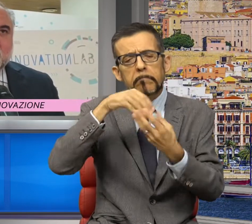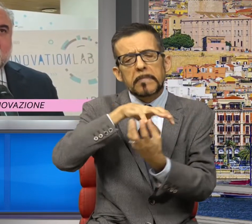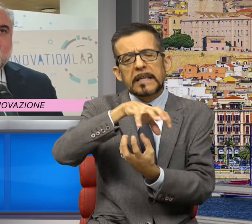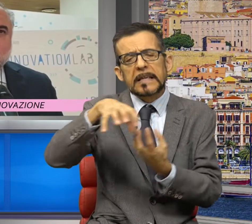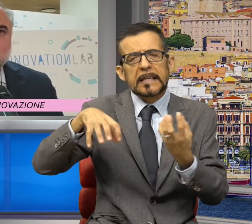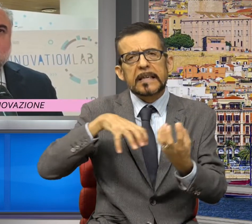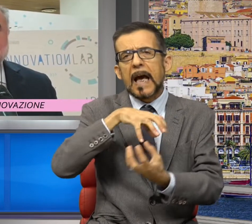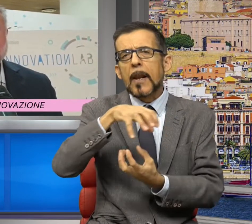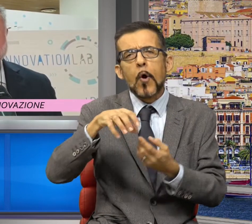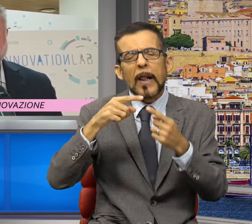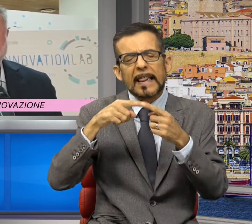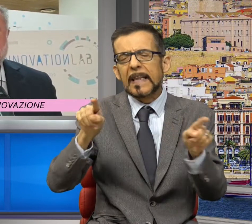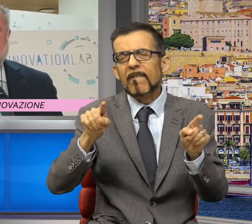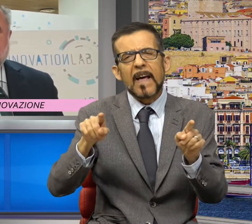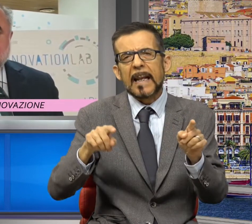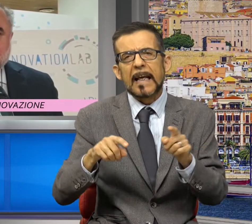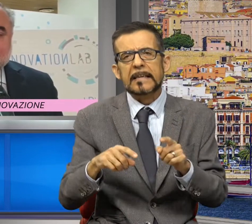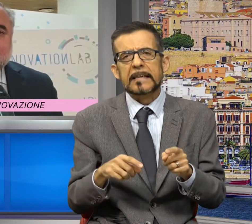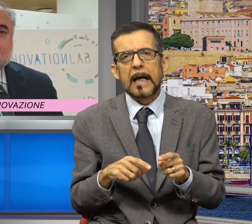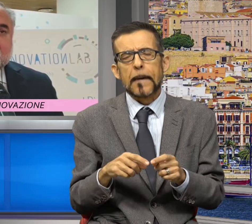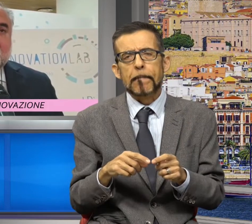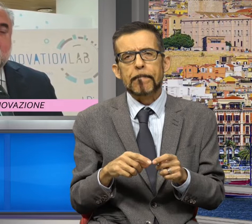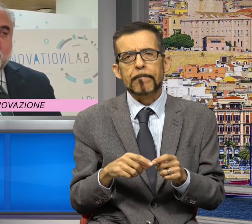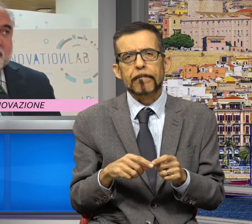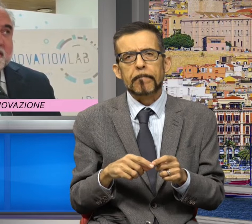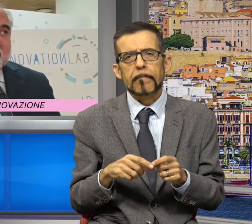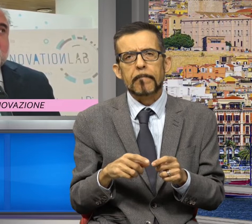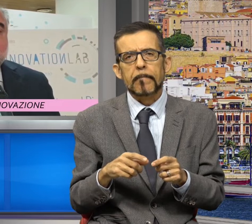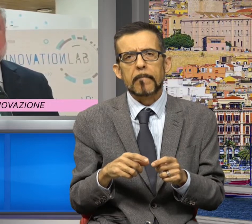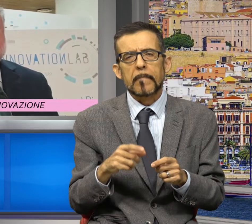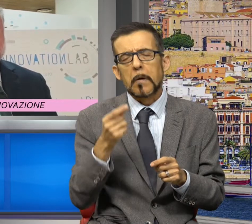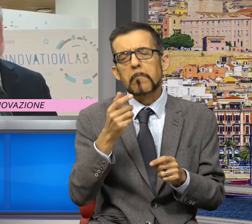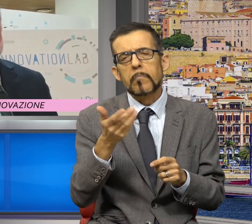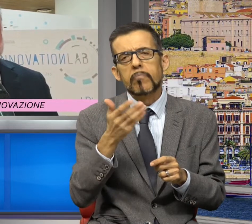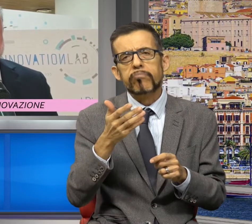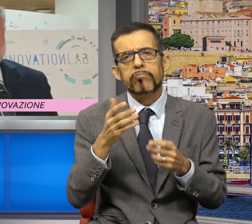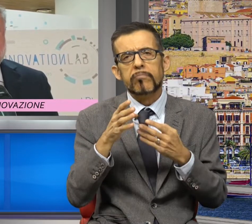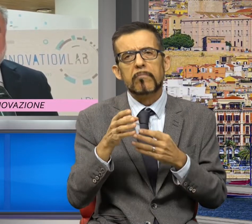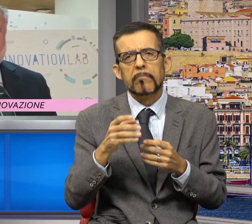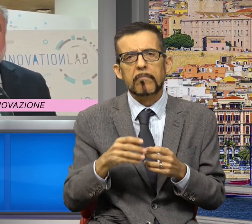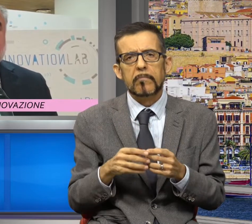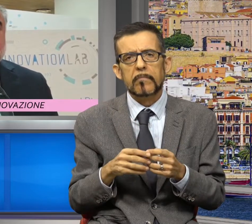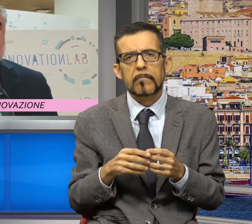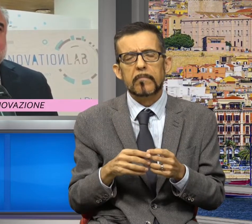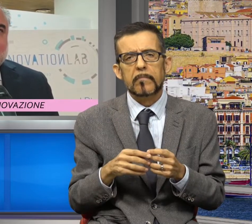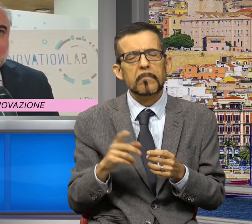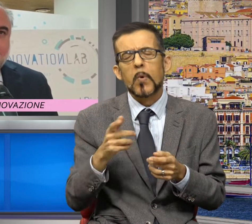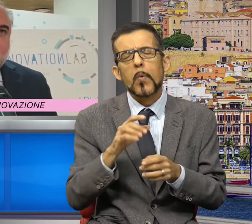questi due mondi sarà praticamente, più passa il tempo e più sarà nulla e più